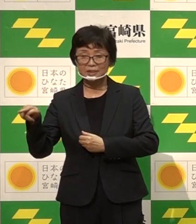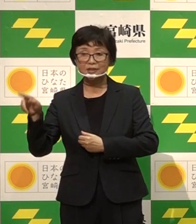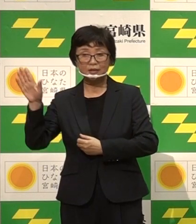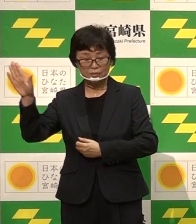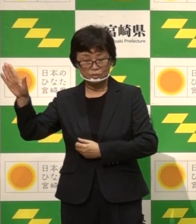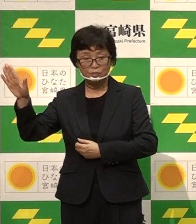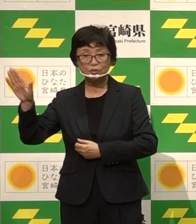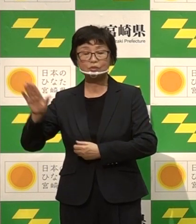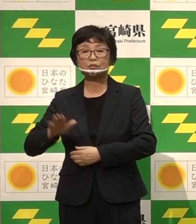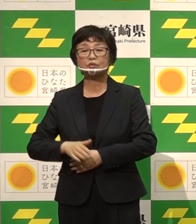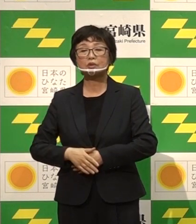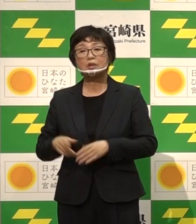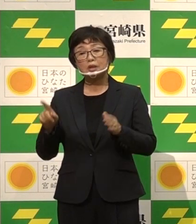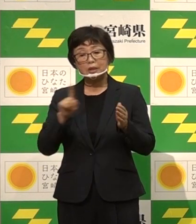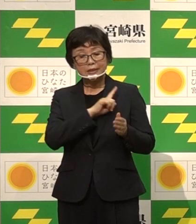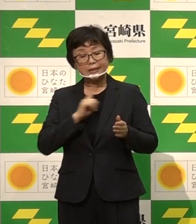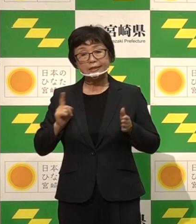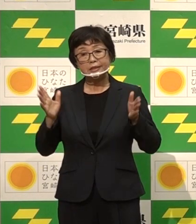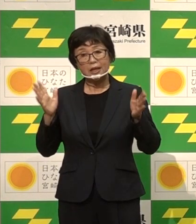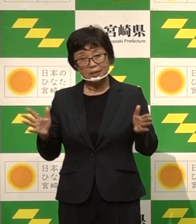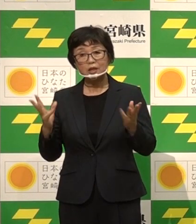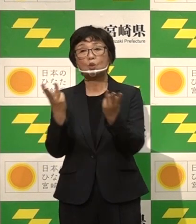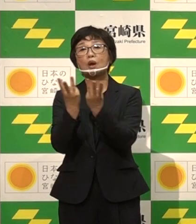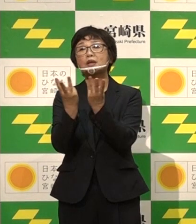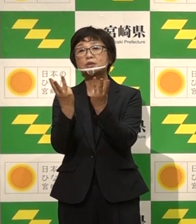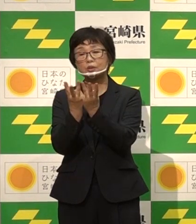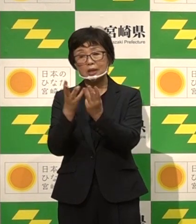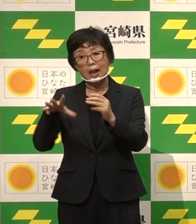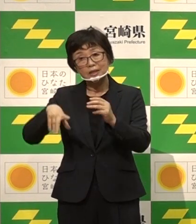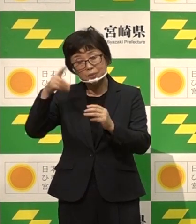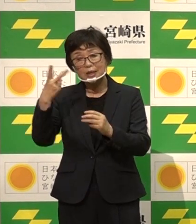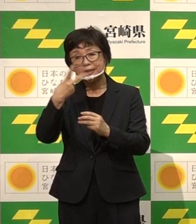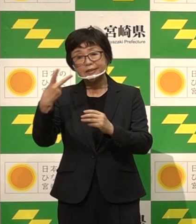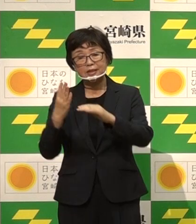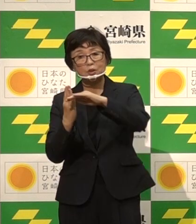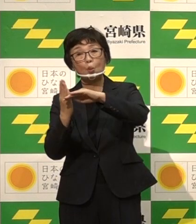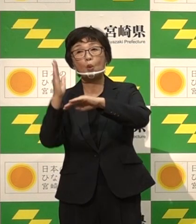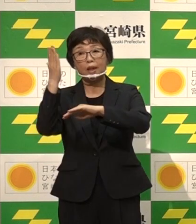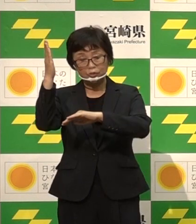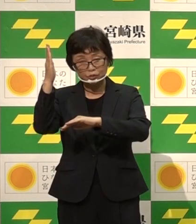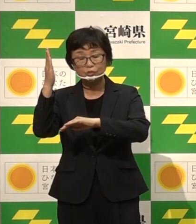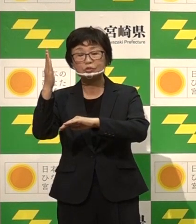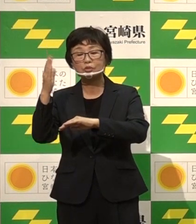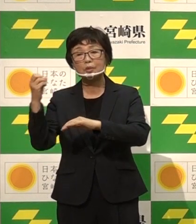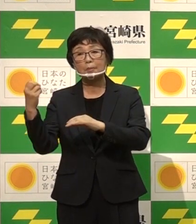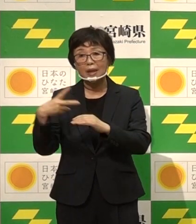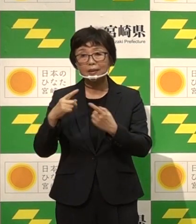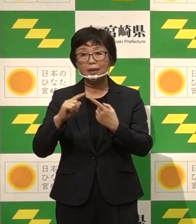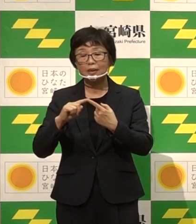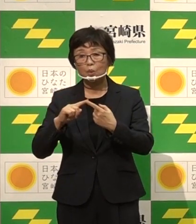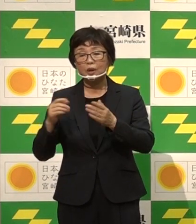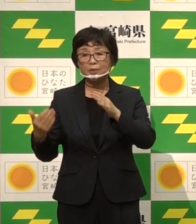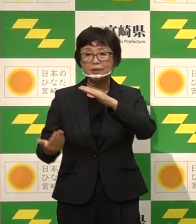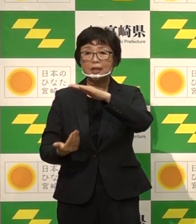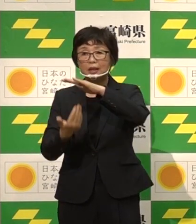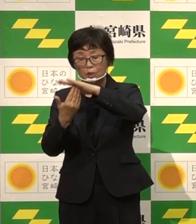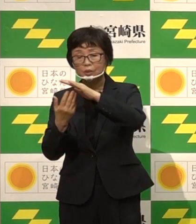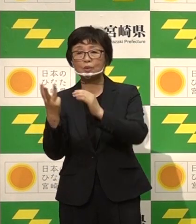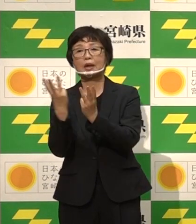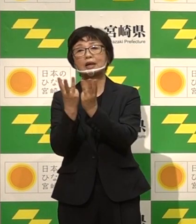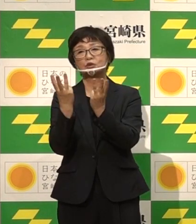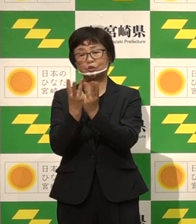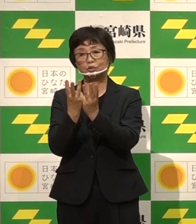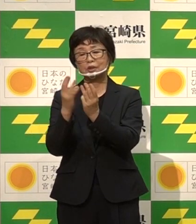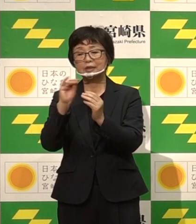となりました。1日あたりの数字としましては初めて2000人を超える、またこれまでの過去最多の数字